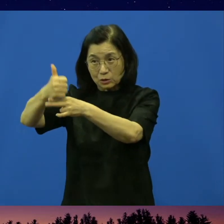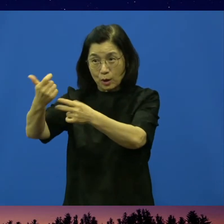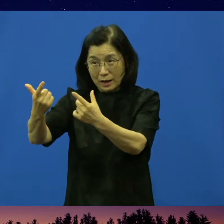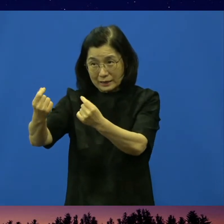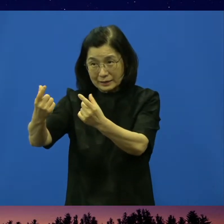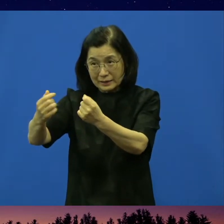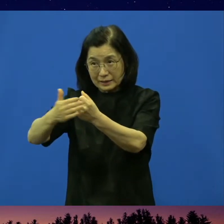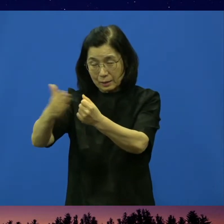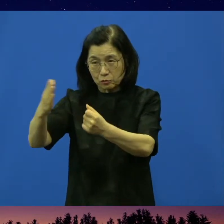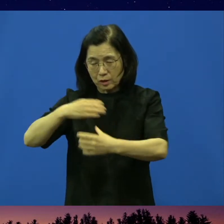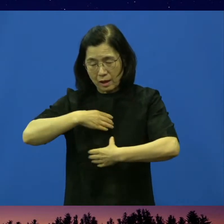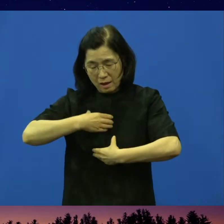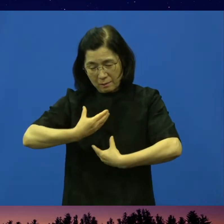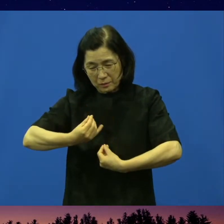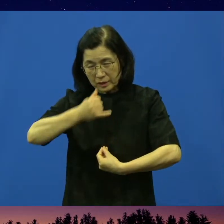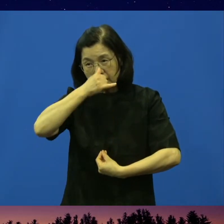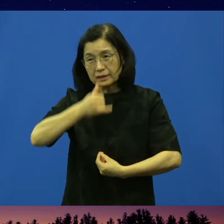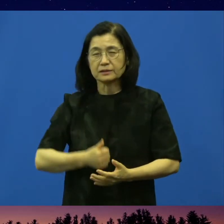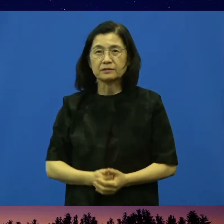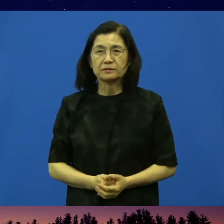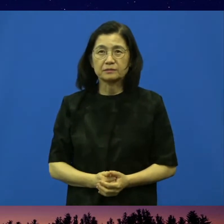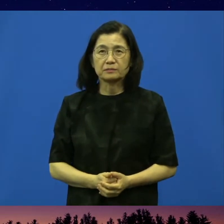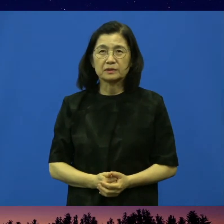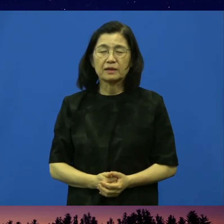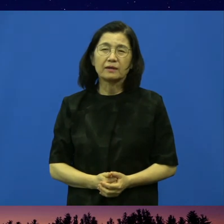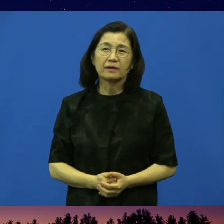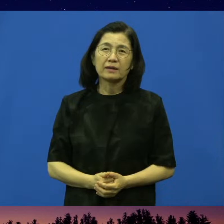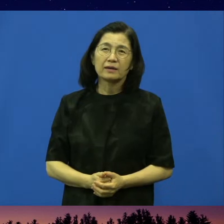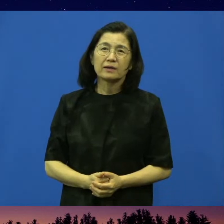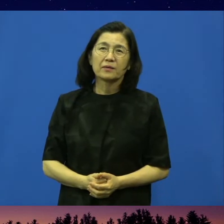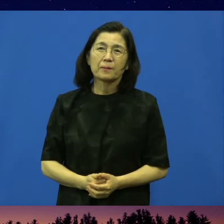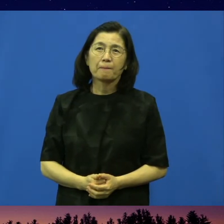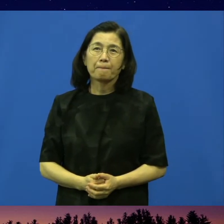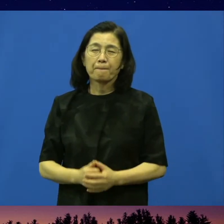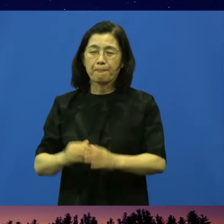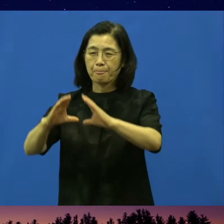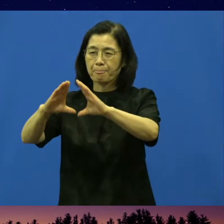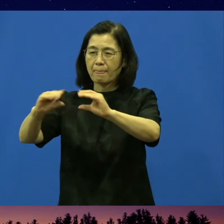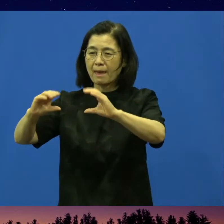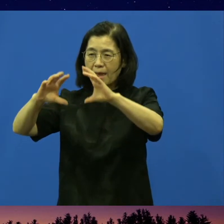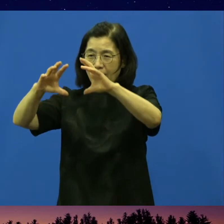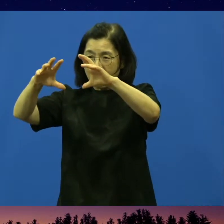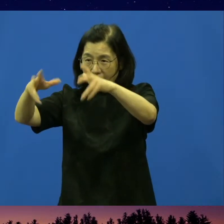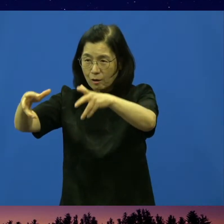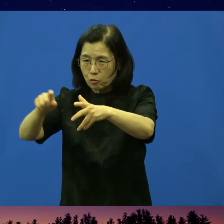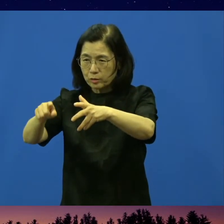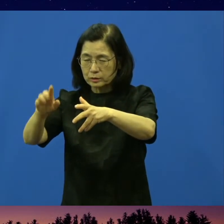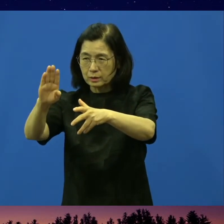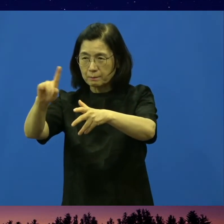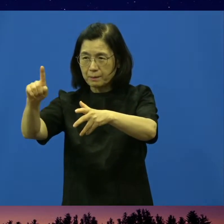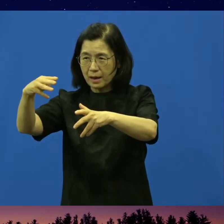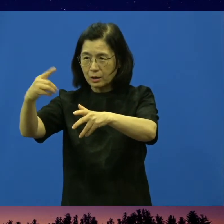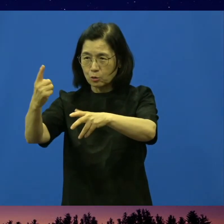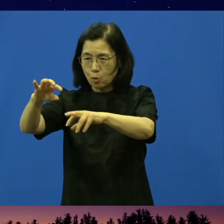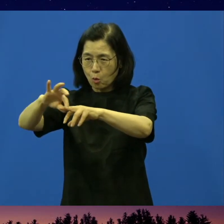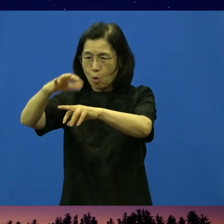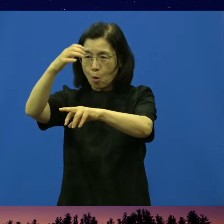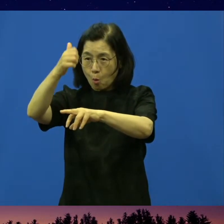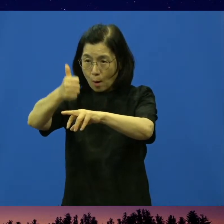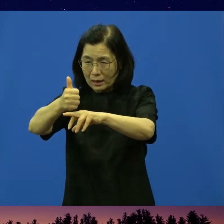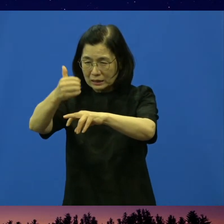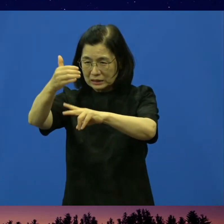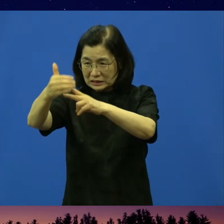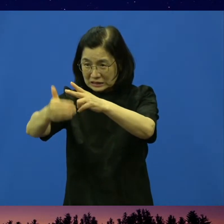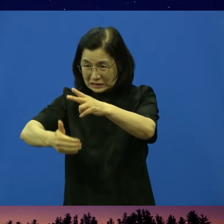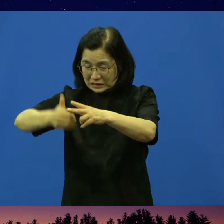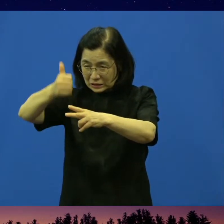자, 애굽에는 바로라고 하는 그 어마어마한 왕이 신처럼 존재하고 있어요. 그게 눈에